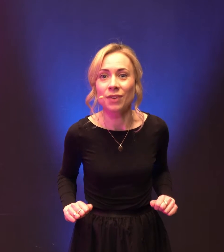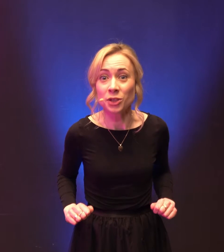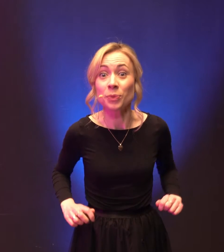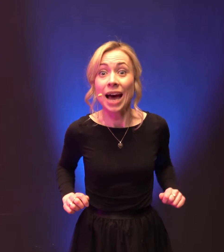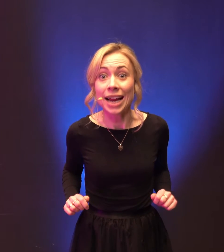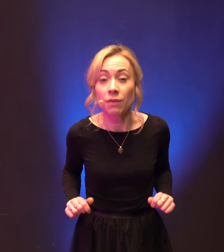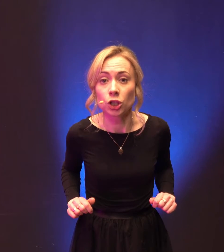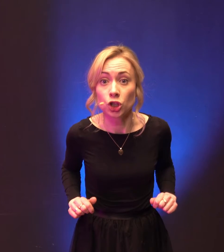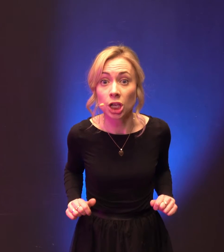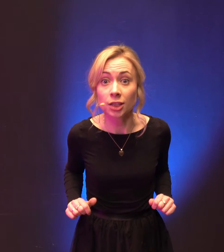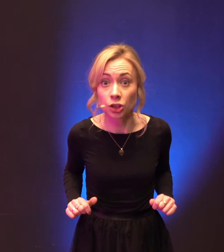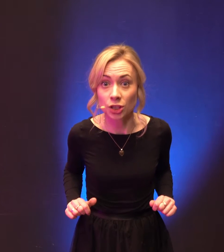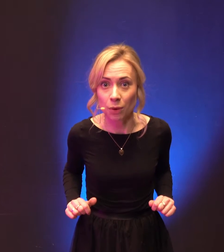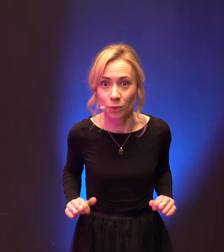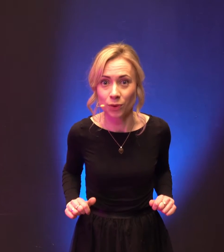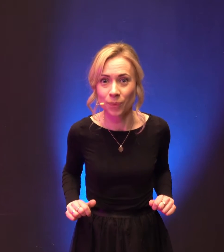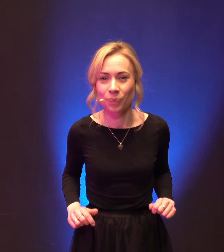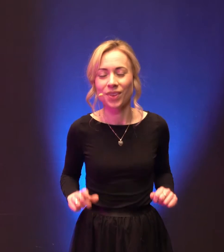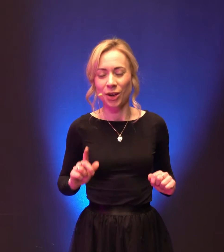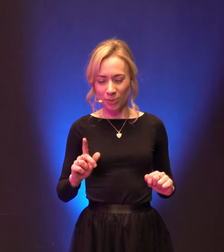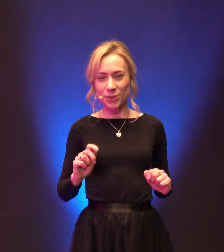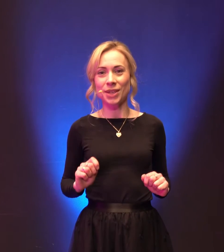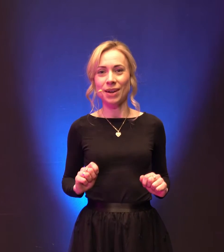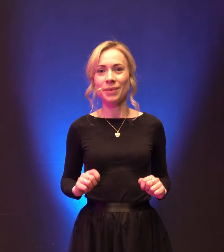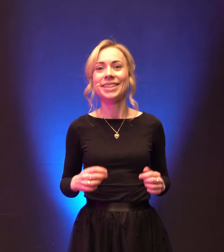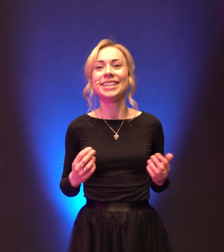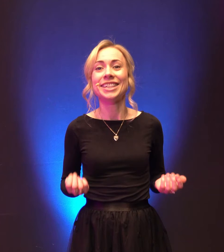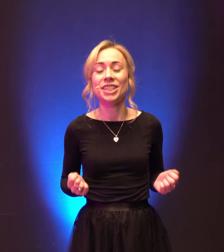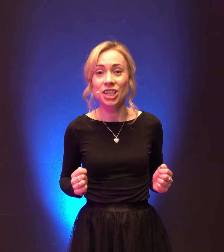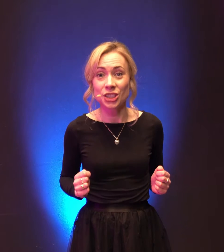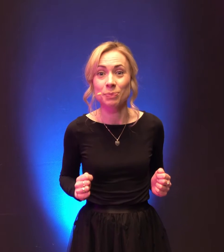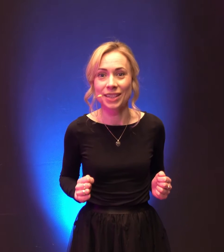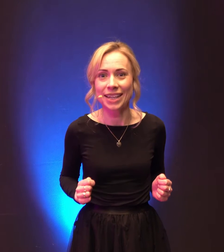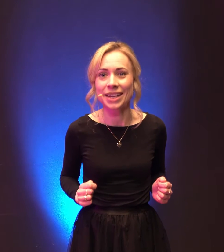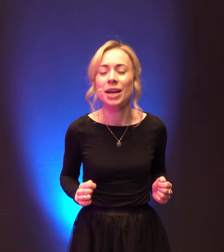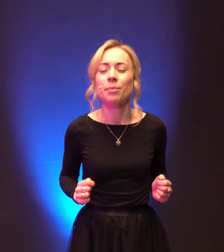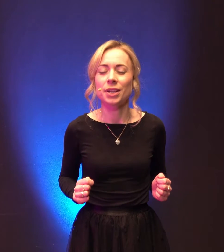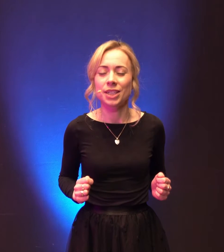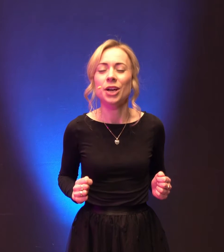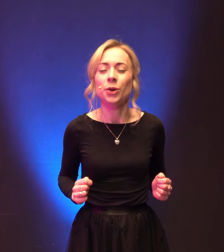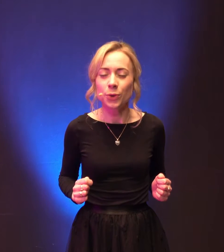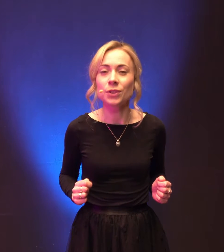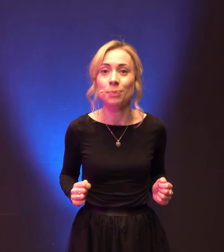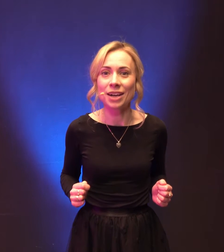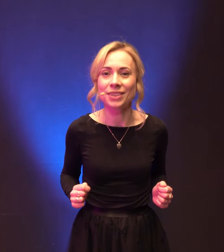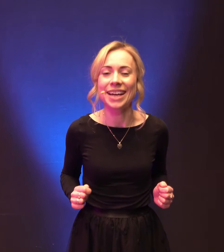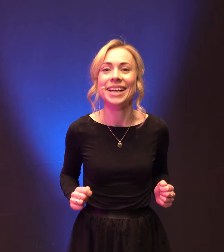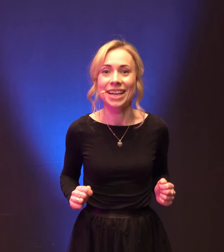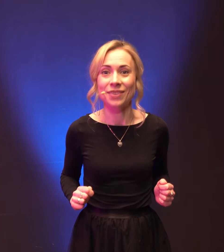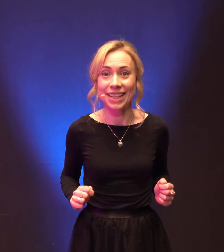akwarium, a nawet szkielety dinozaurów. Obiecuję Wam, że nasze dzisiejsze spotkanie będzie równie barwne jak fantazja